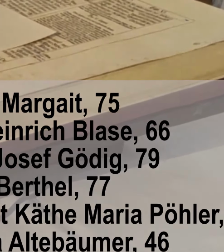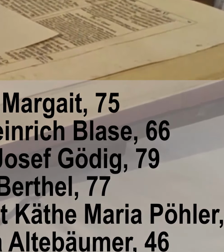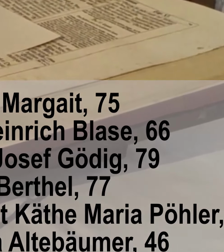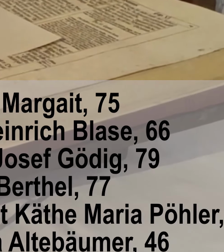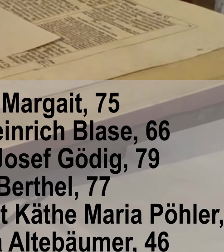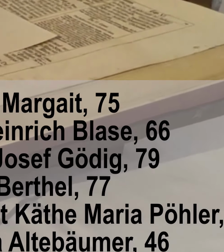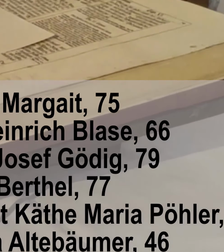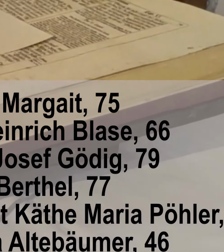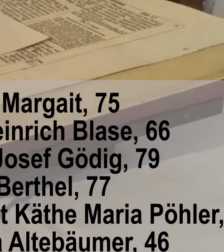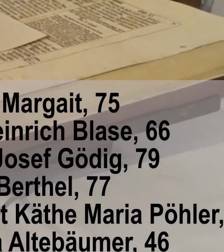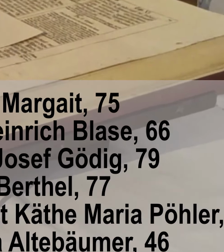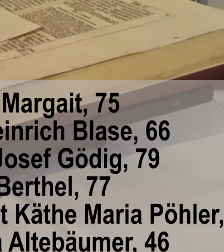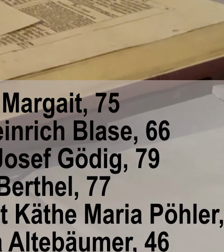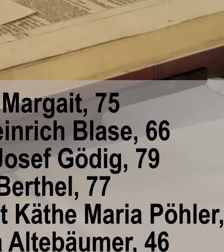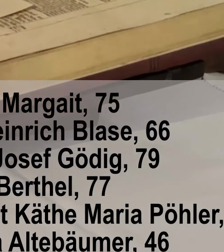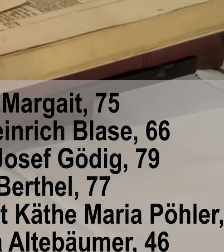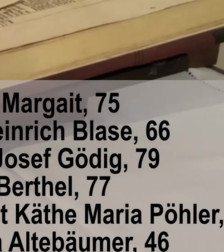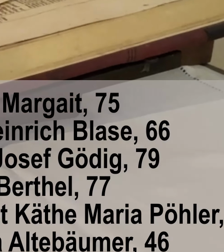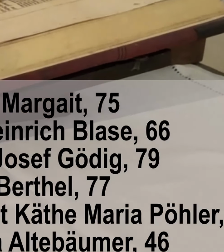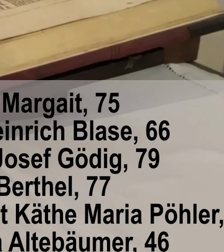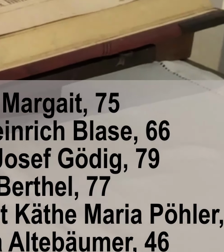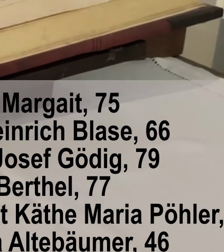Dieter Bartel,